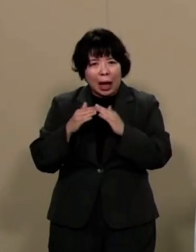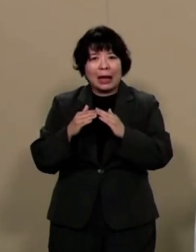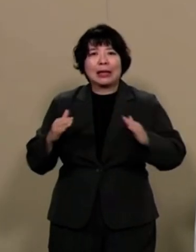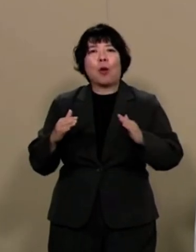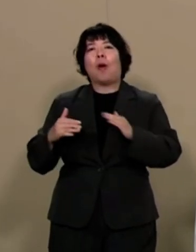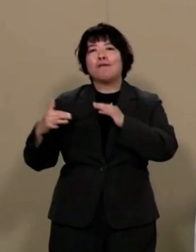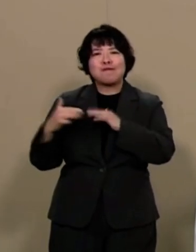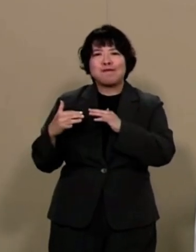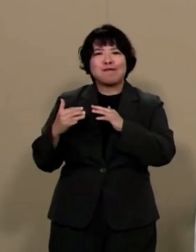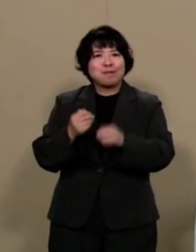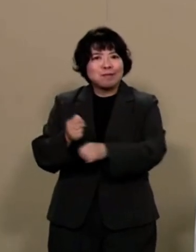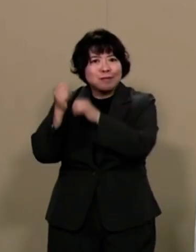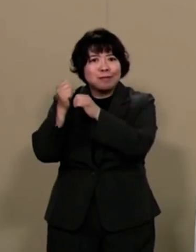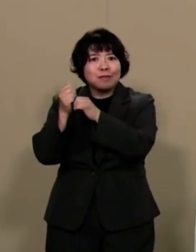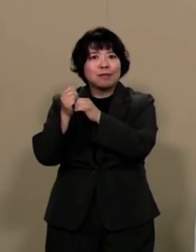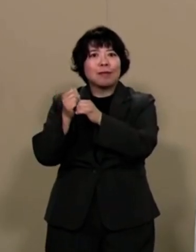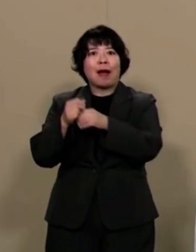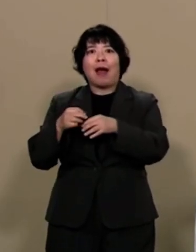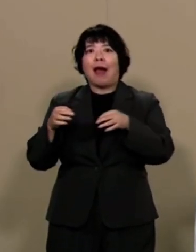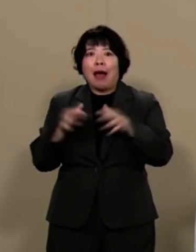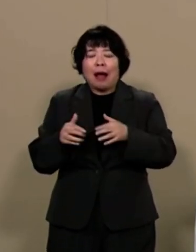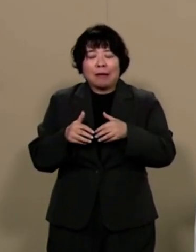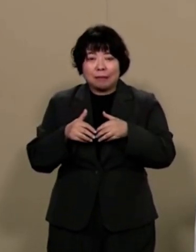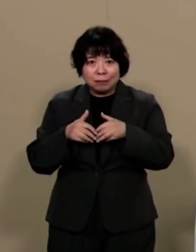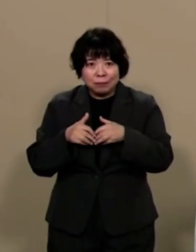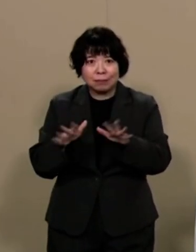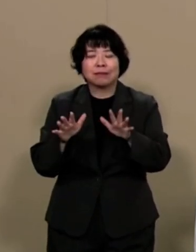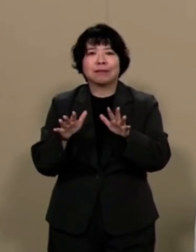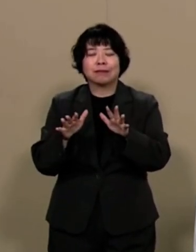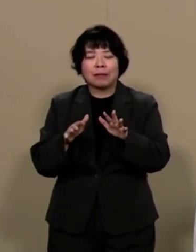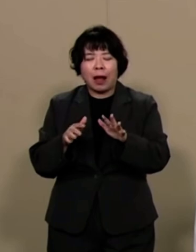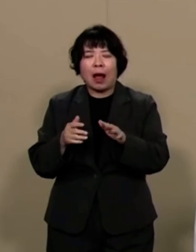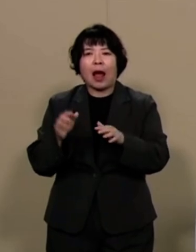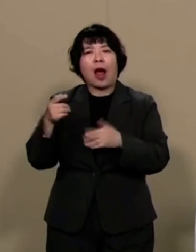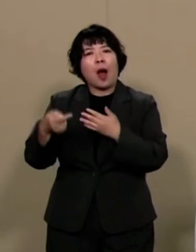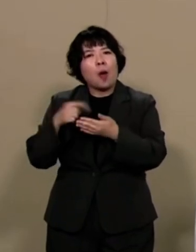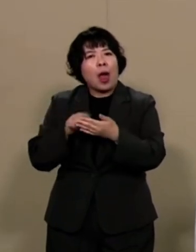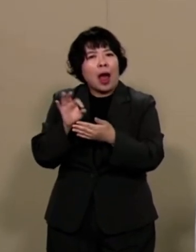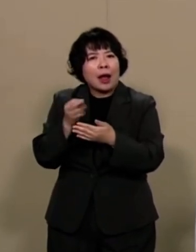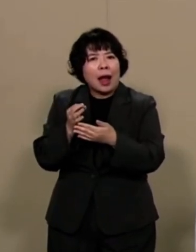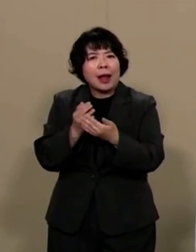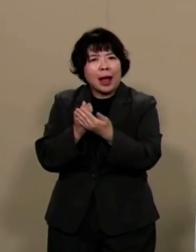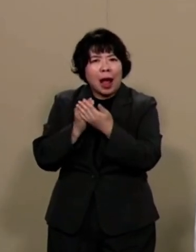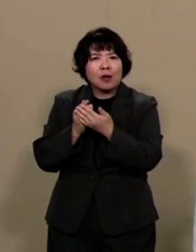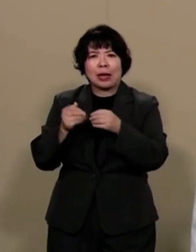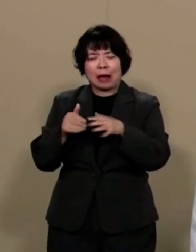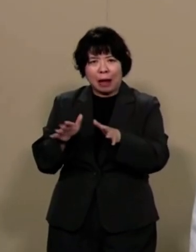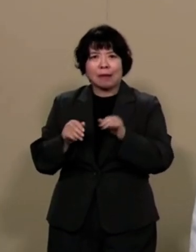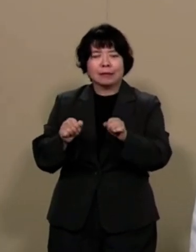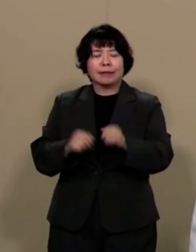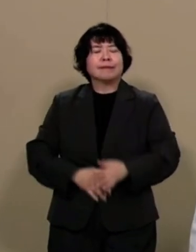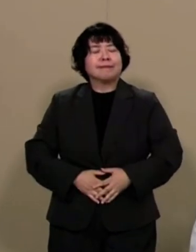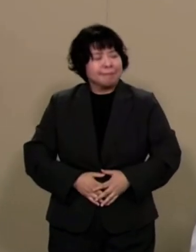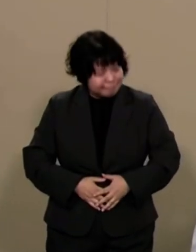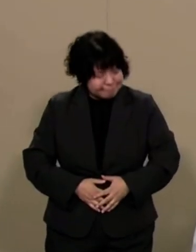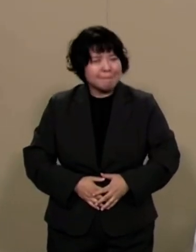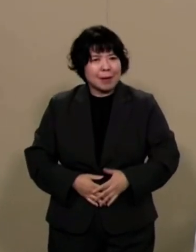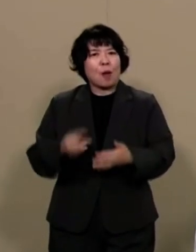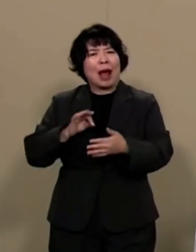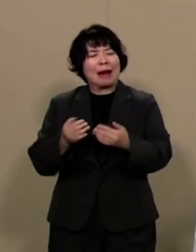て異例の速さで裏金隠し解散に突き進めましたまさに裏金隠し